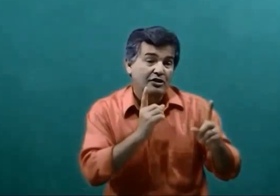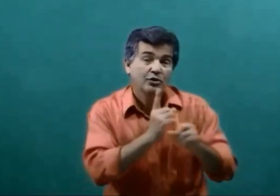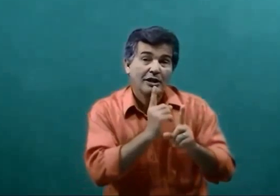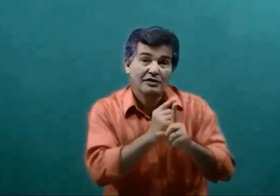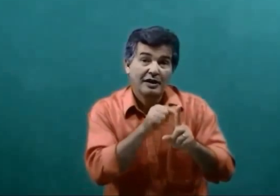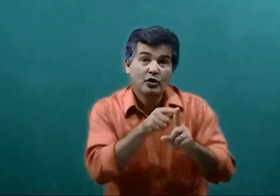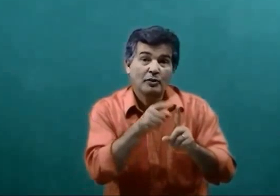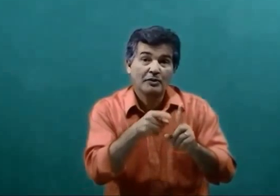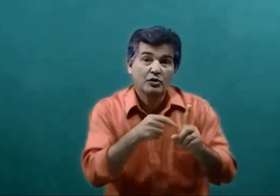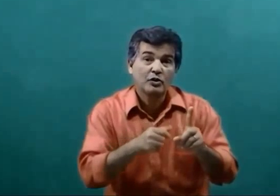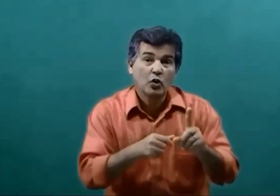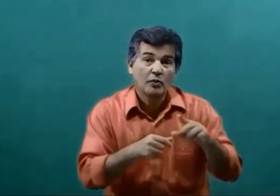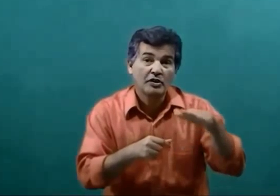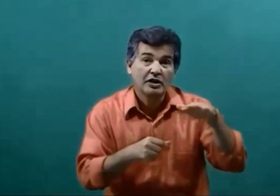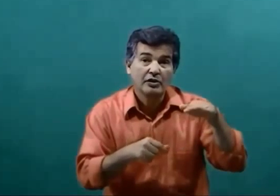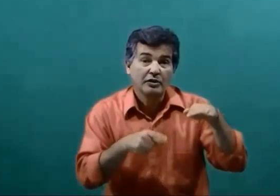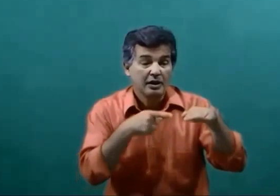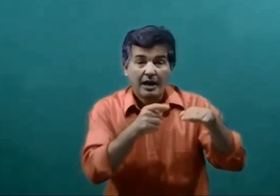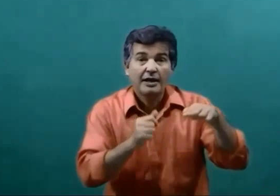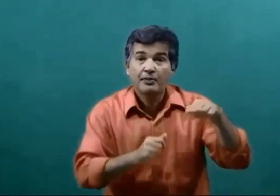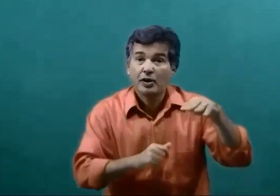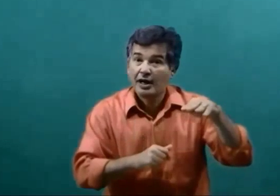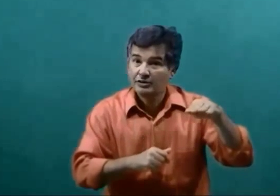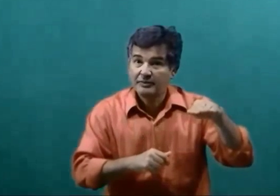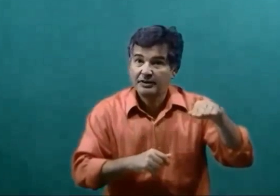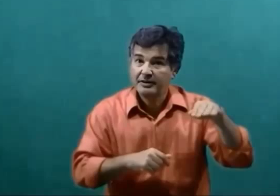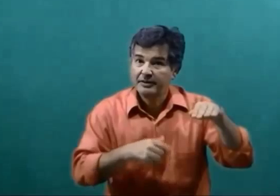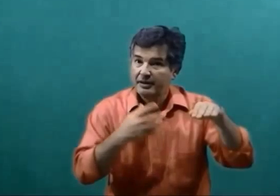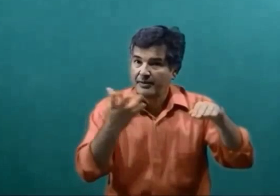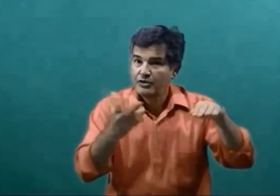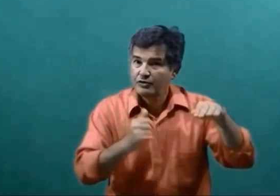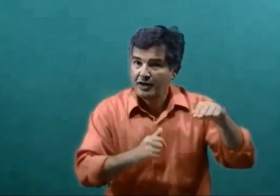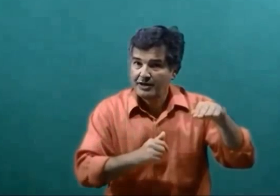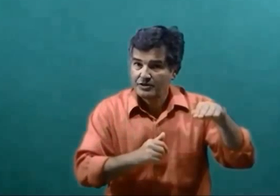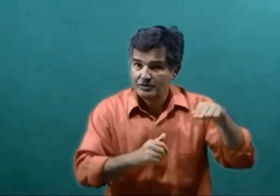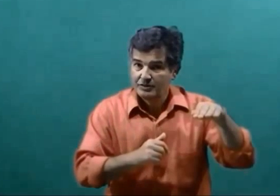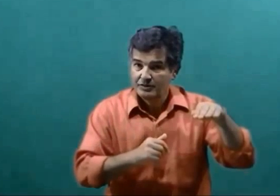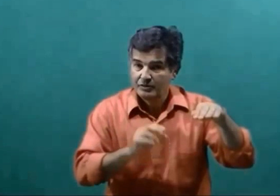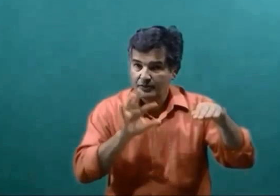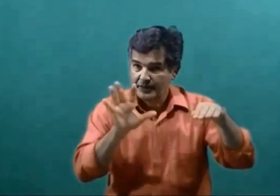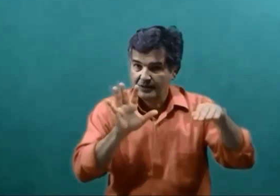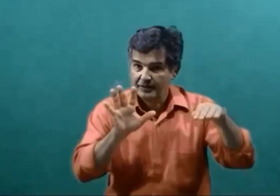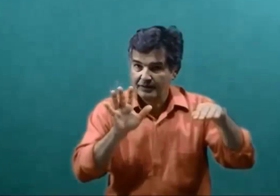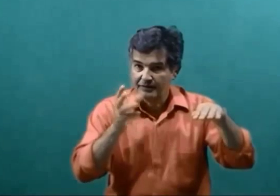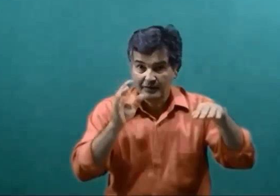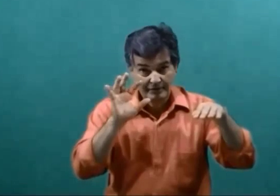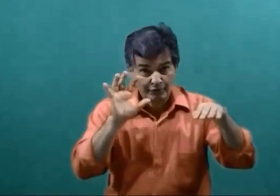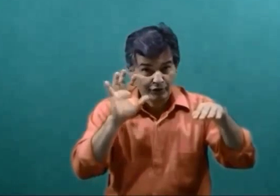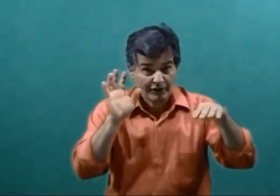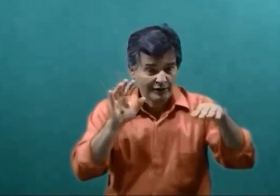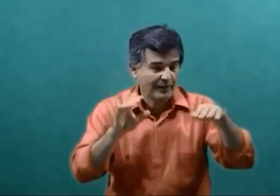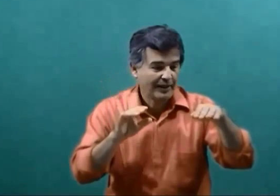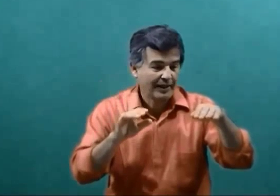do classificador para a pessoa de corpo inteiro, aqui para o carro também é muito fácil compreender. Eu vou tentar